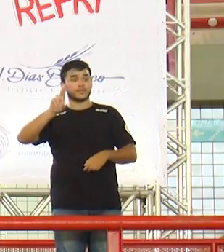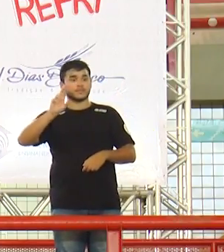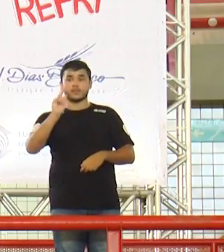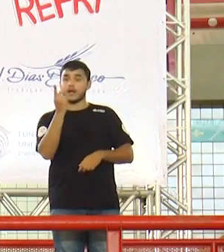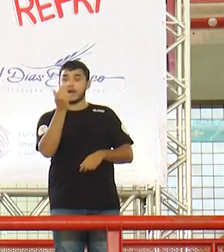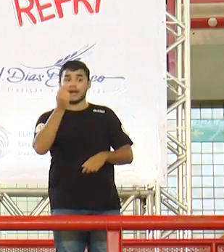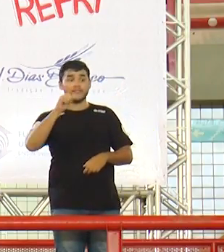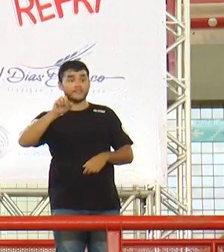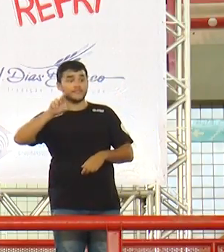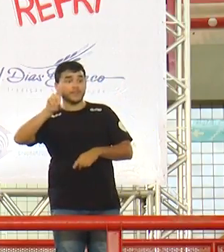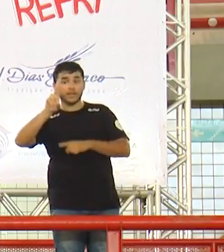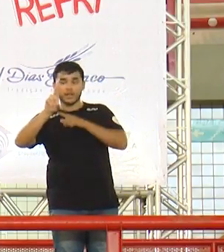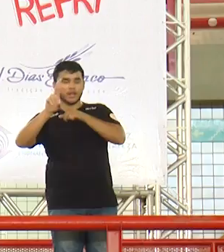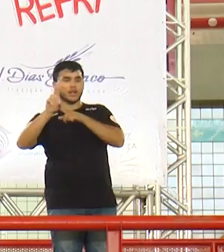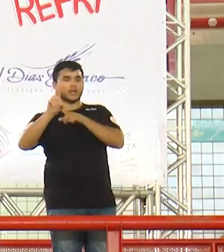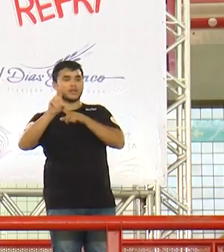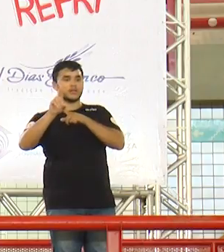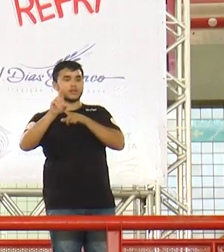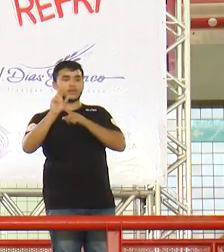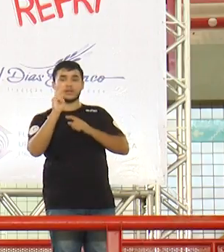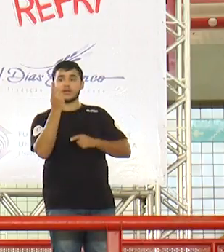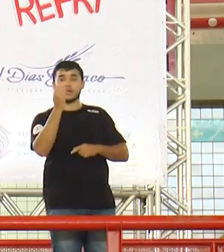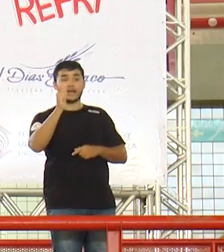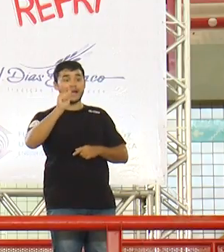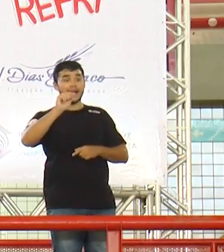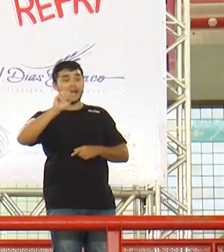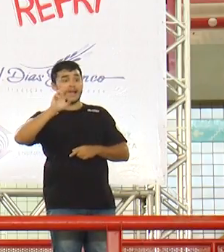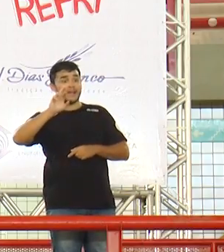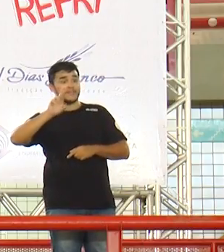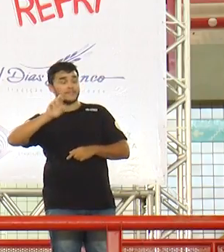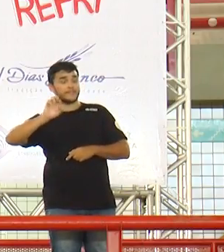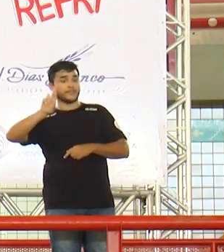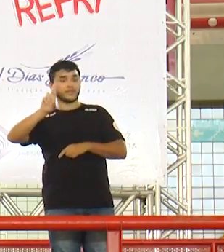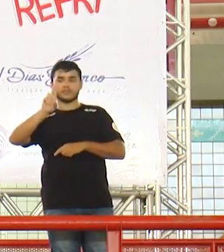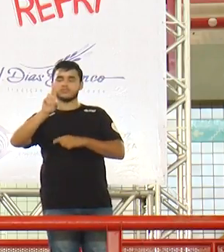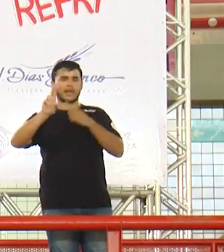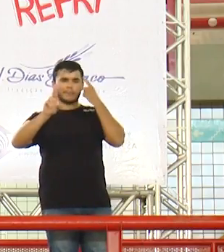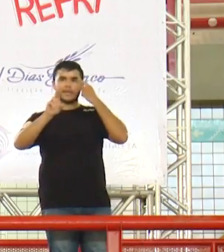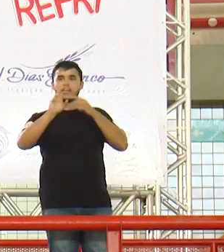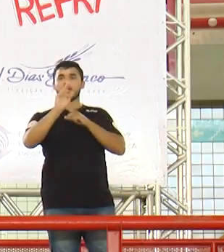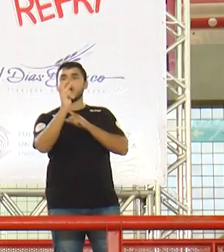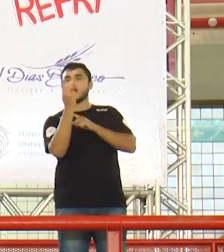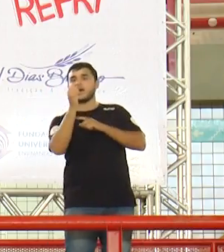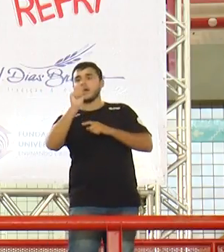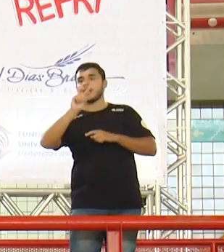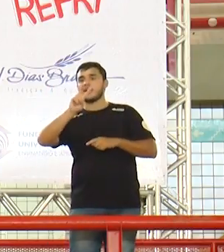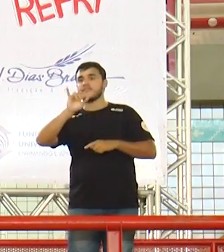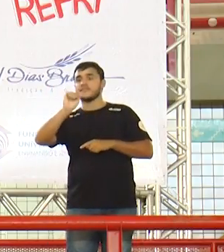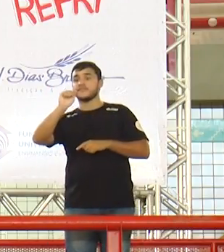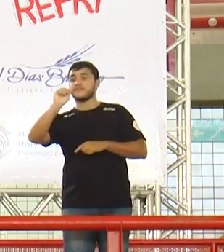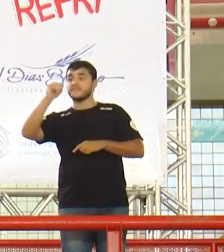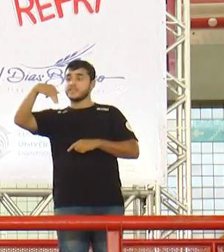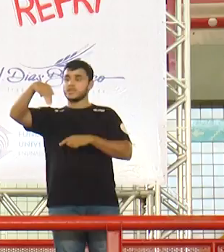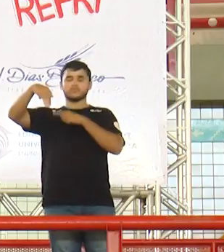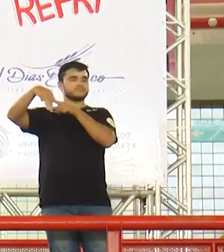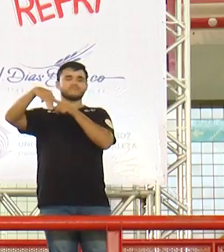Nada de quando haviam galos, não. Que é o mesmo que dizer quando